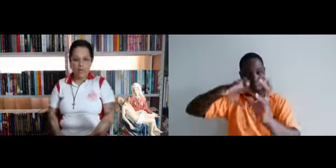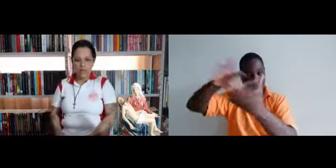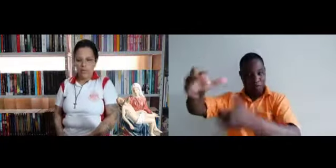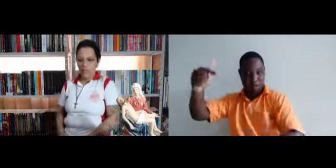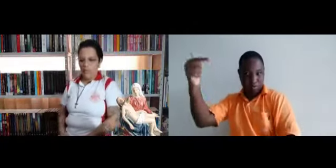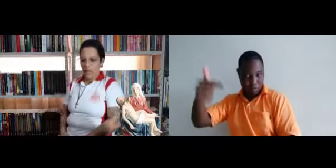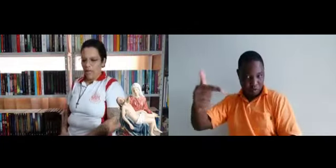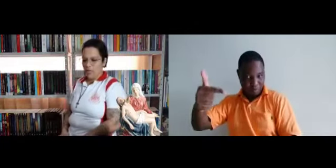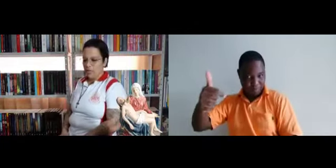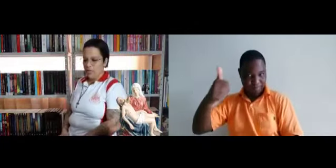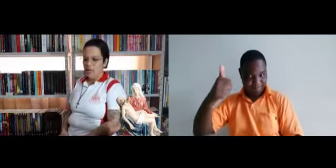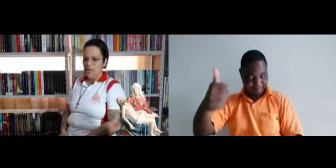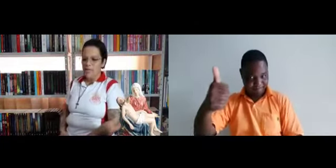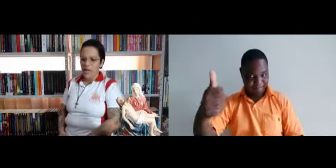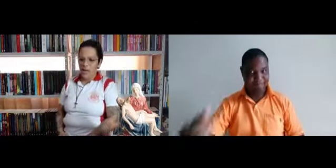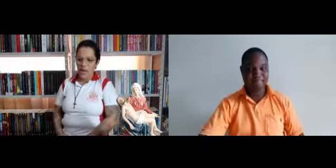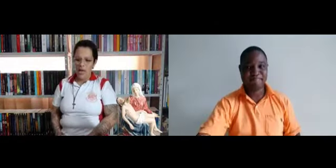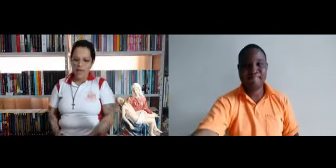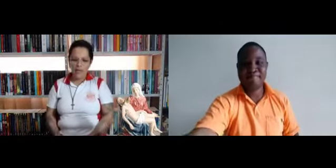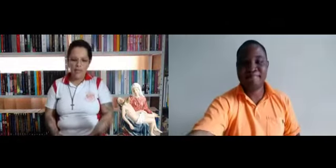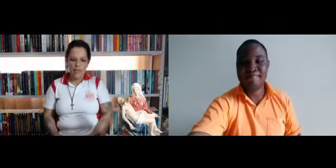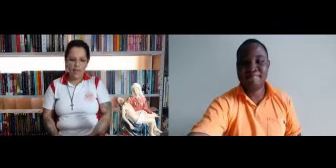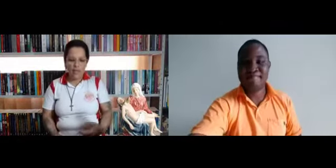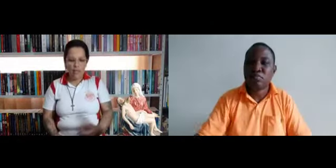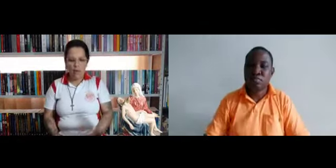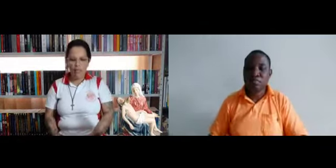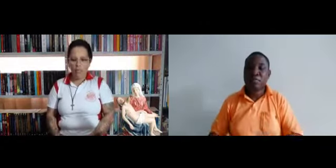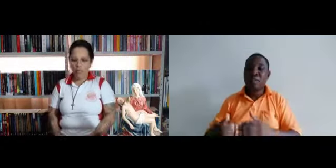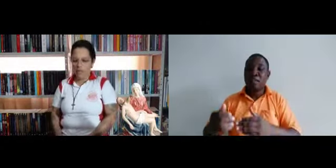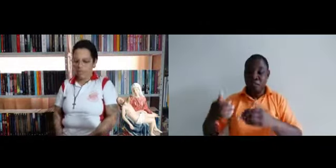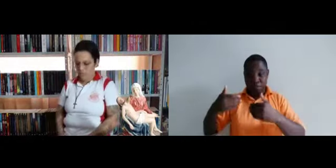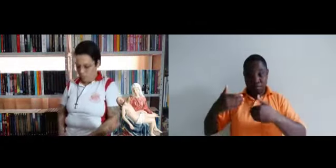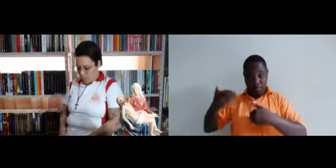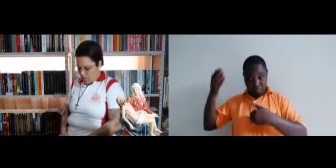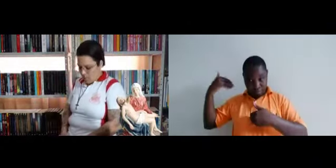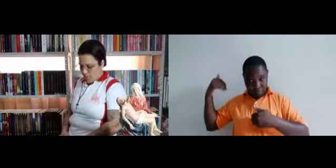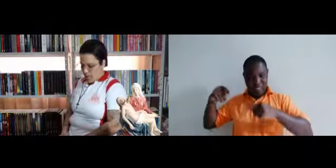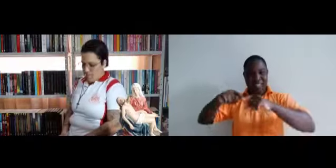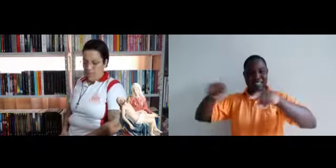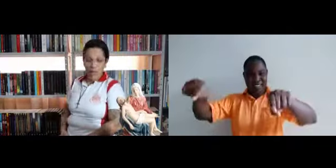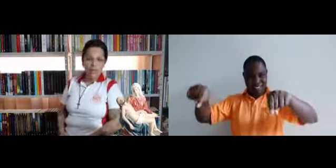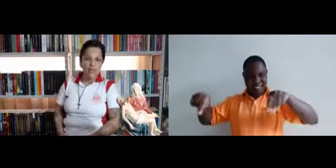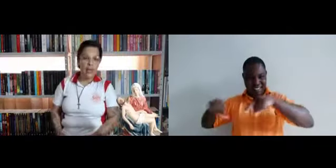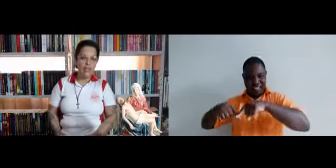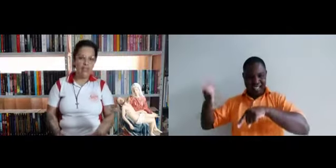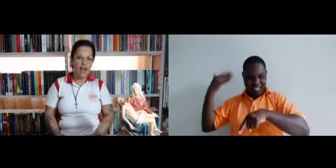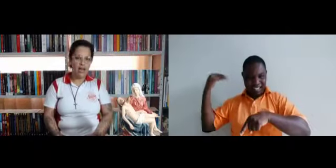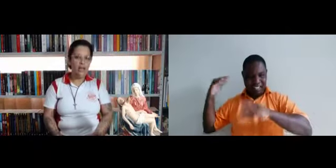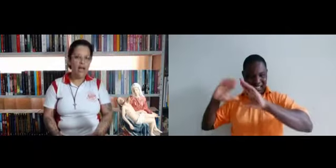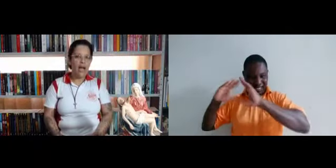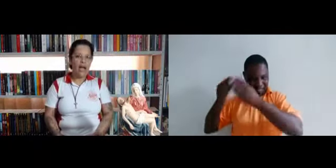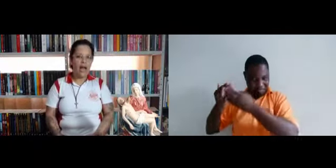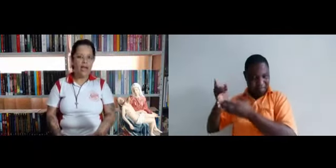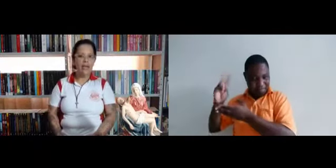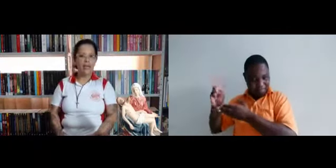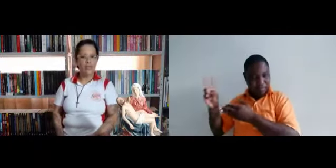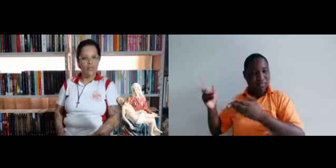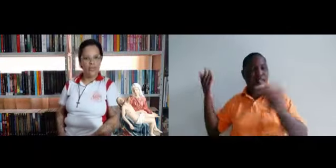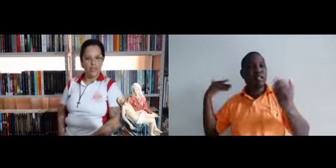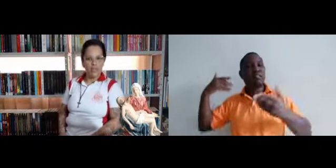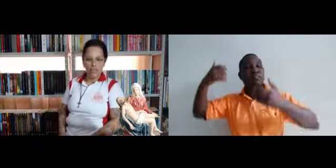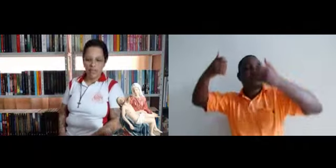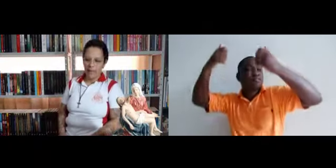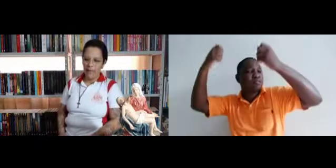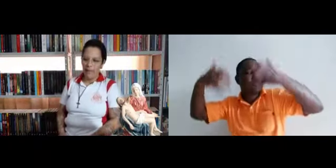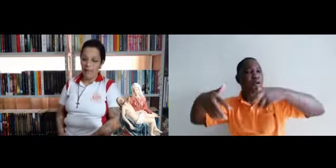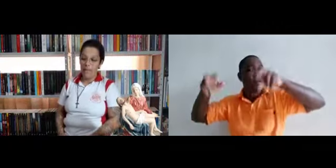E o que eu queria comentar com vocês era retomar um pouquinho sobre os caminhos que levaram à eclosão